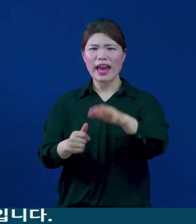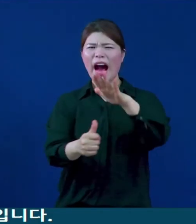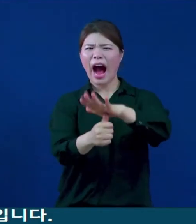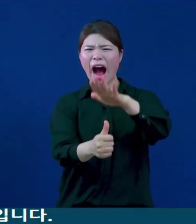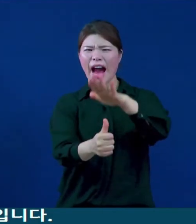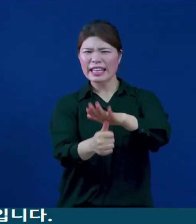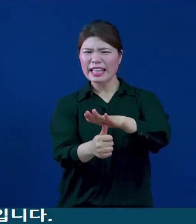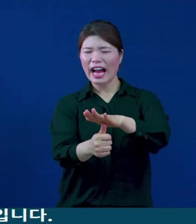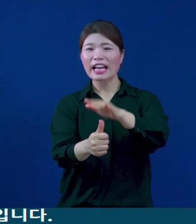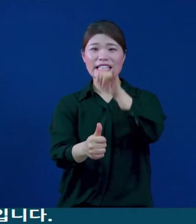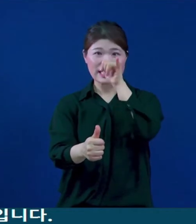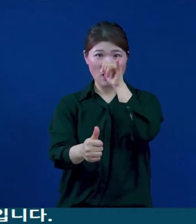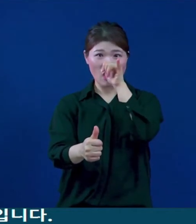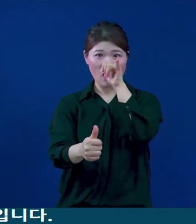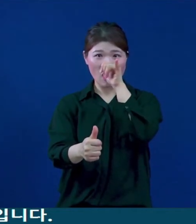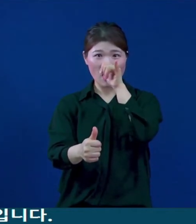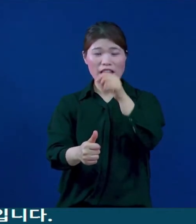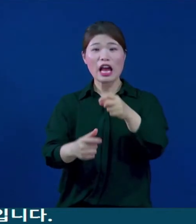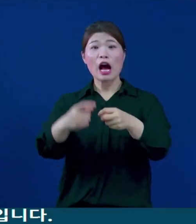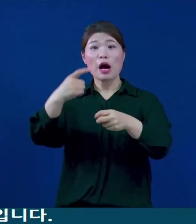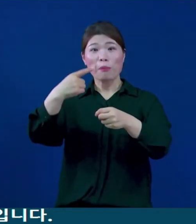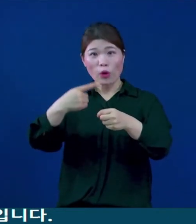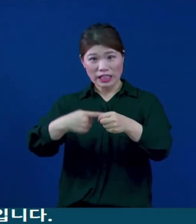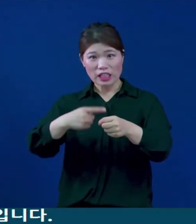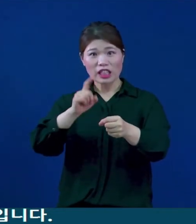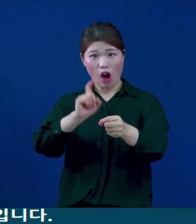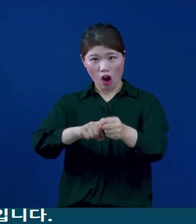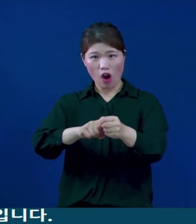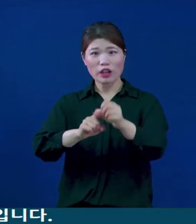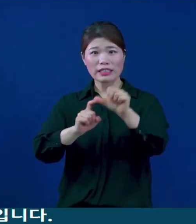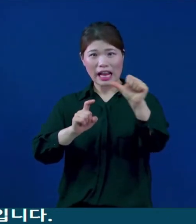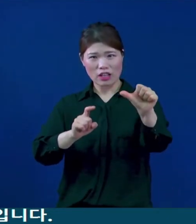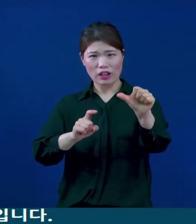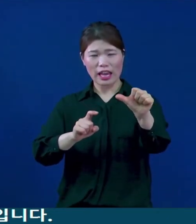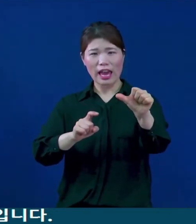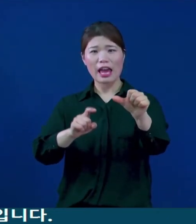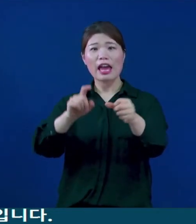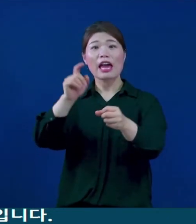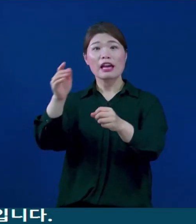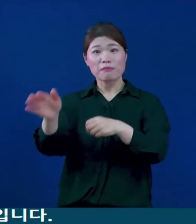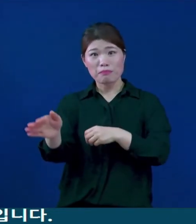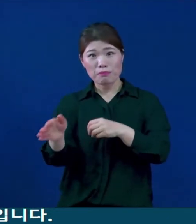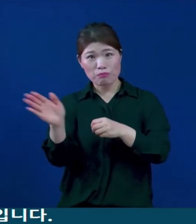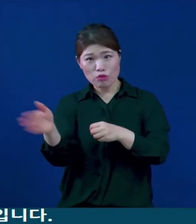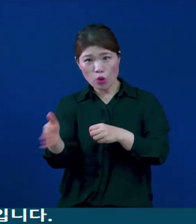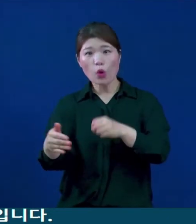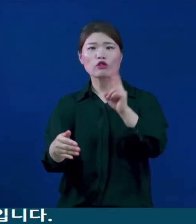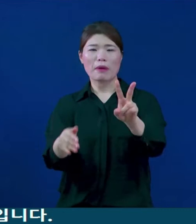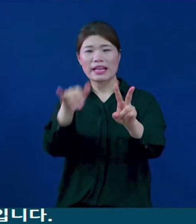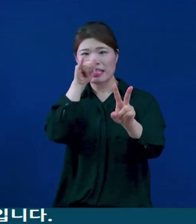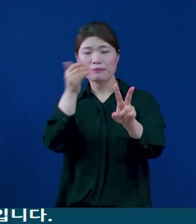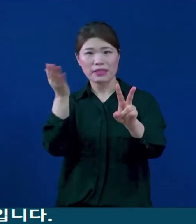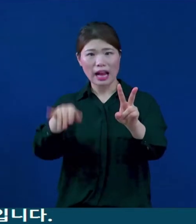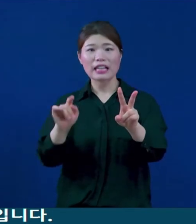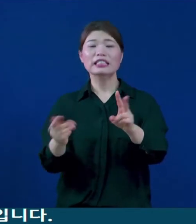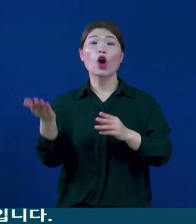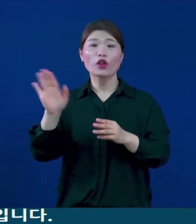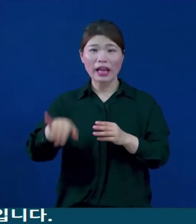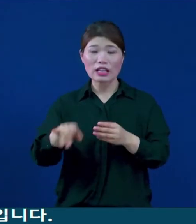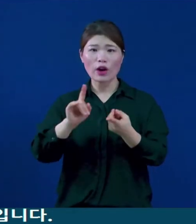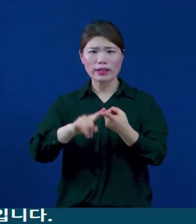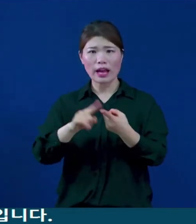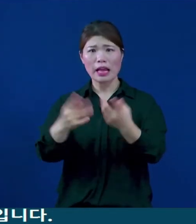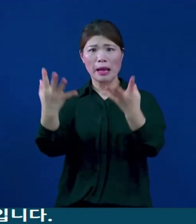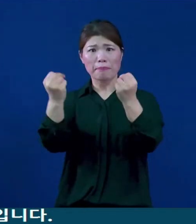한 아이가 있어 보리떡 5개와 물고기 2마리를 가지고 있나이다. 그러나 이것이 이